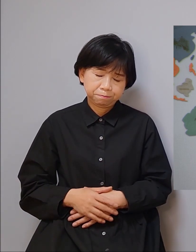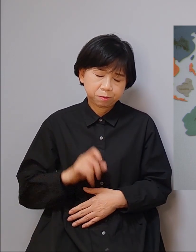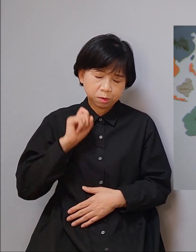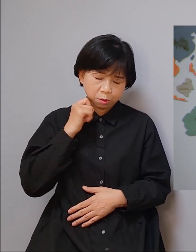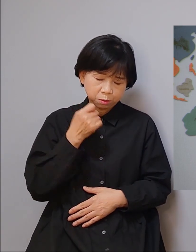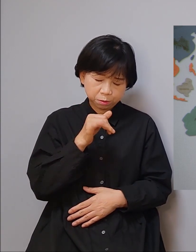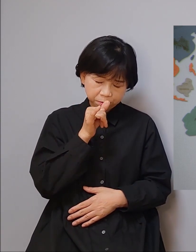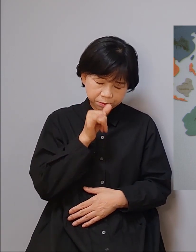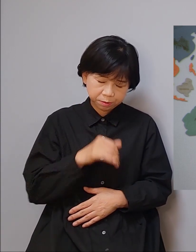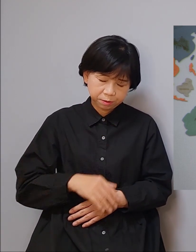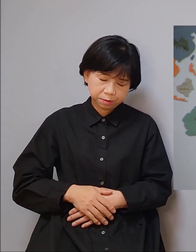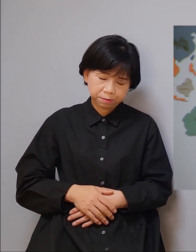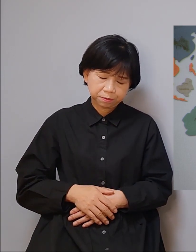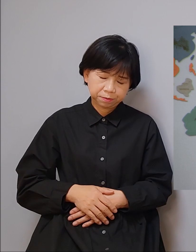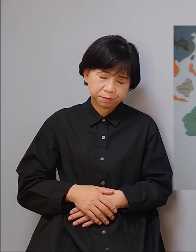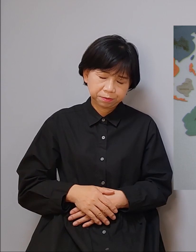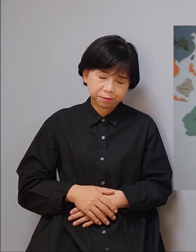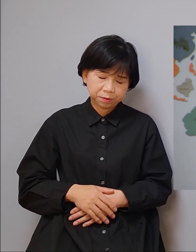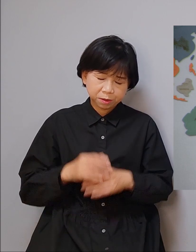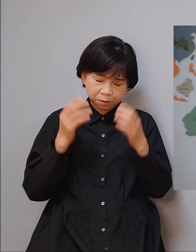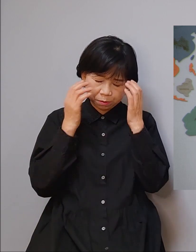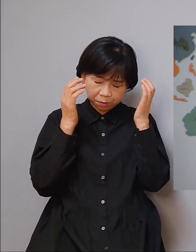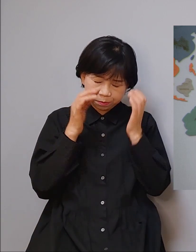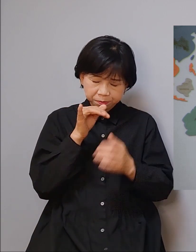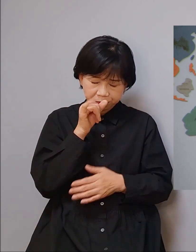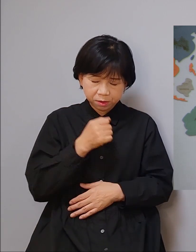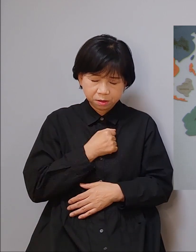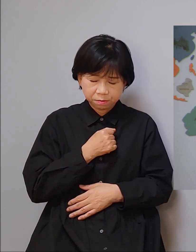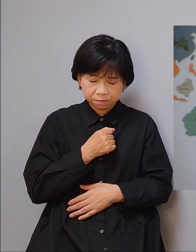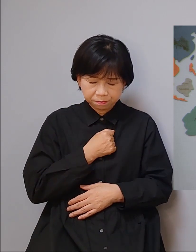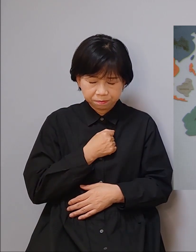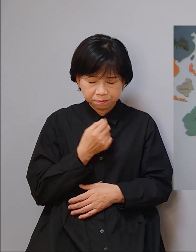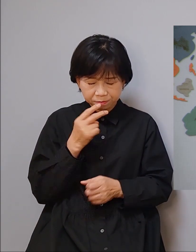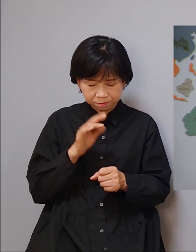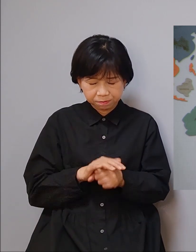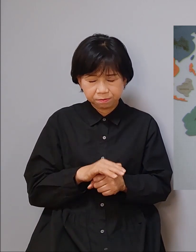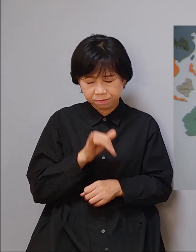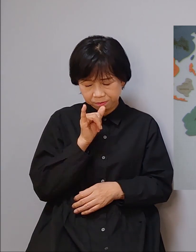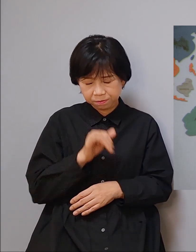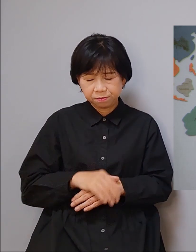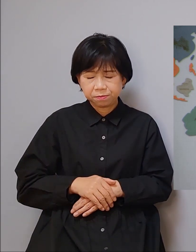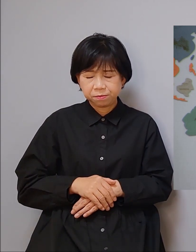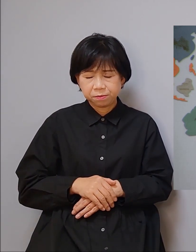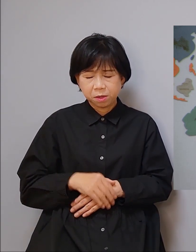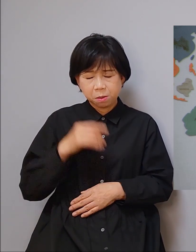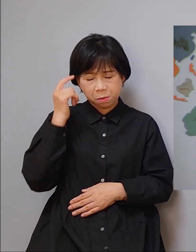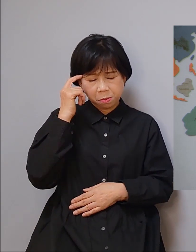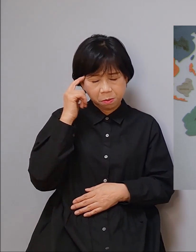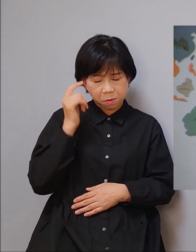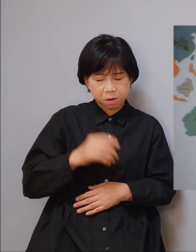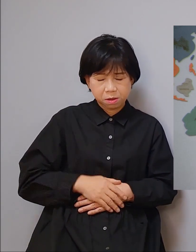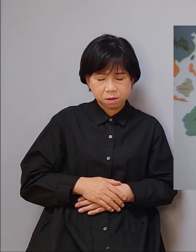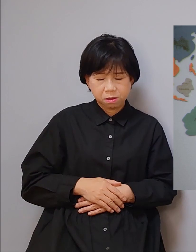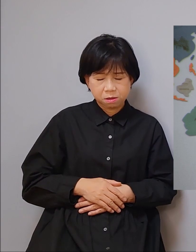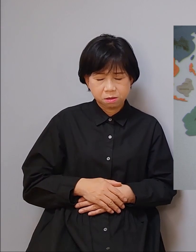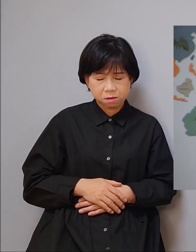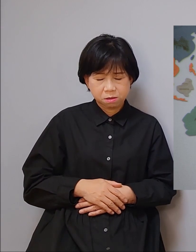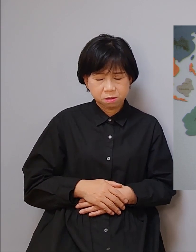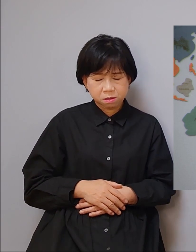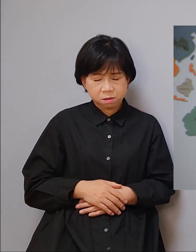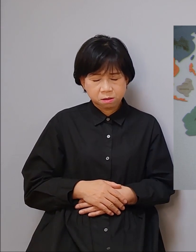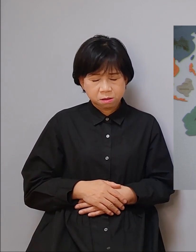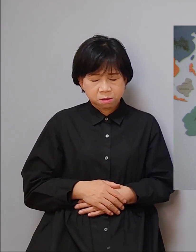나옵니다. 기가 막힙니다. 답답합니다. 속상합니다. 왜 그러는지, 왜